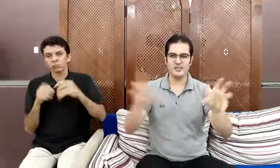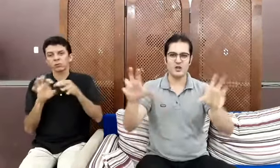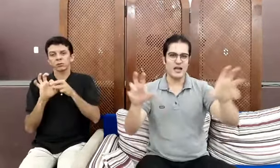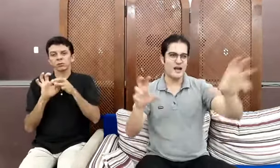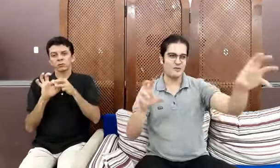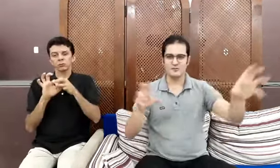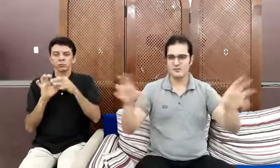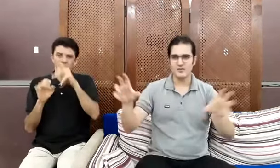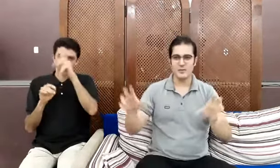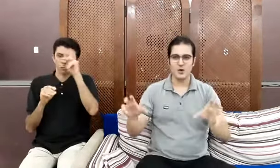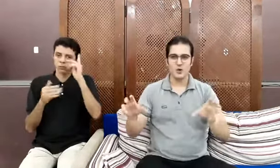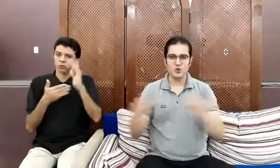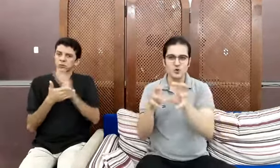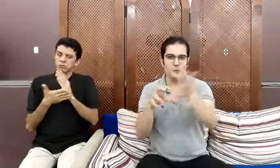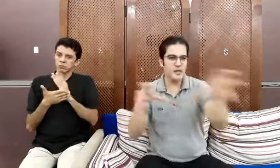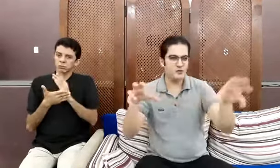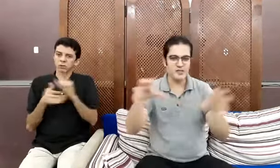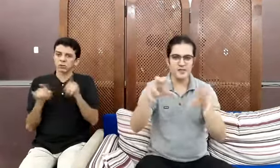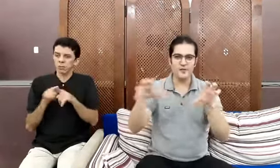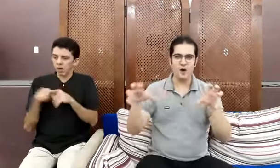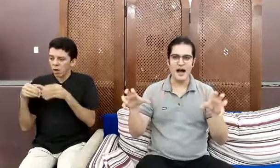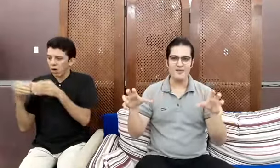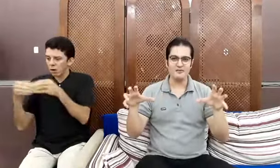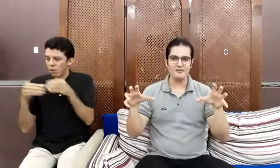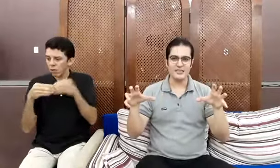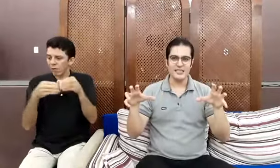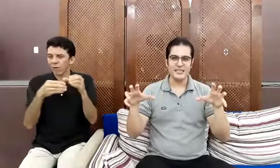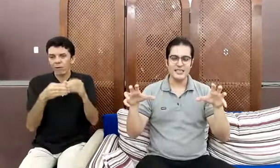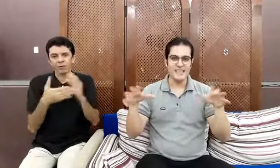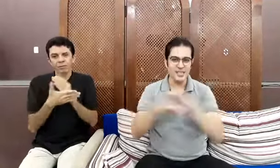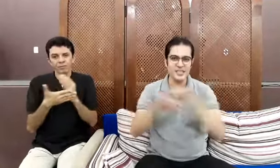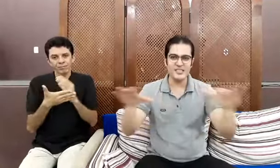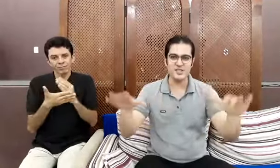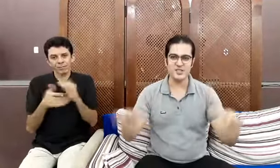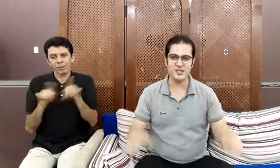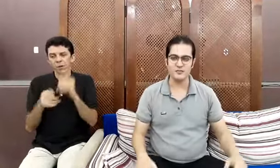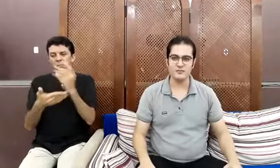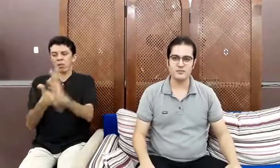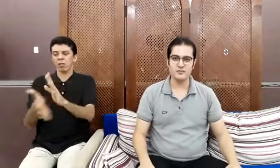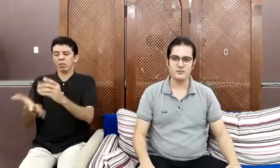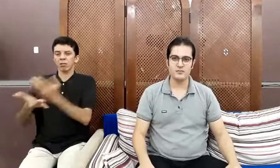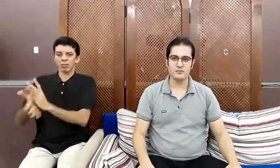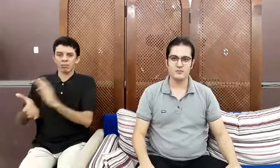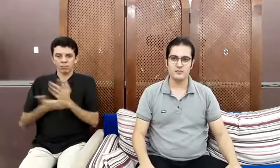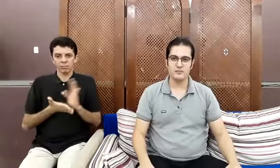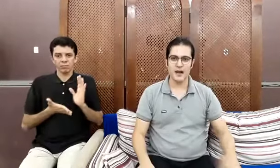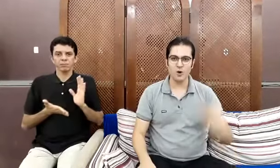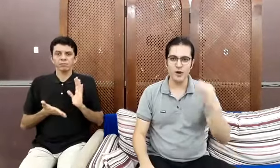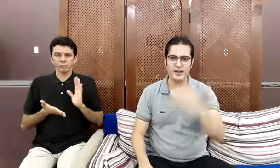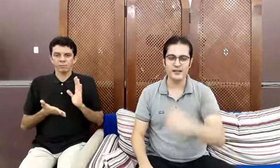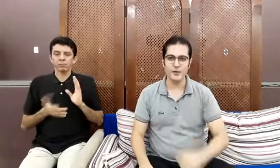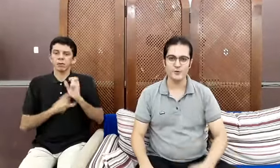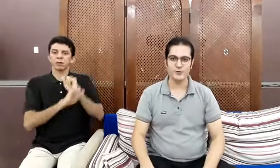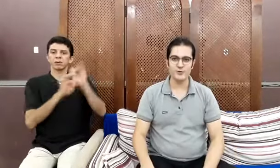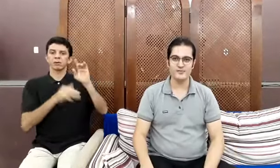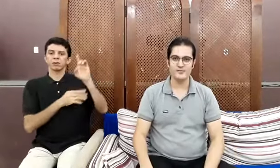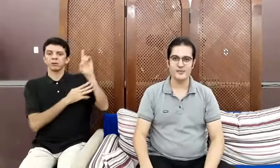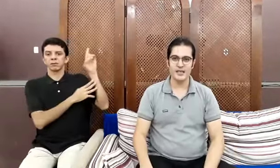se isolavam, os grupinhos que se formavam, que eles deixem de existir, para a glória de